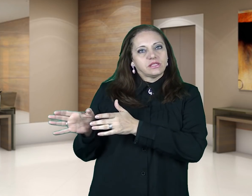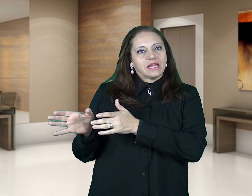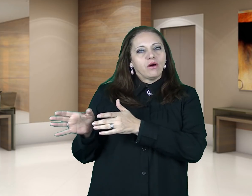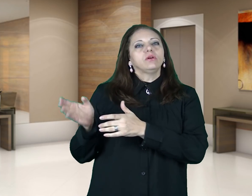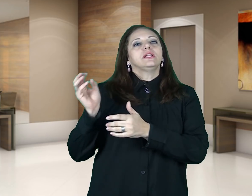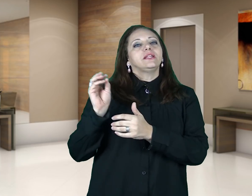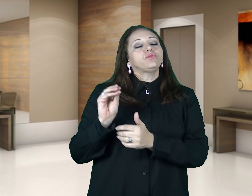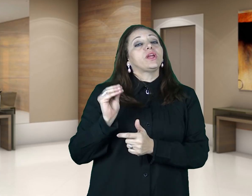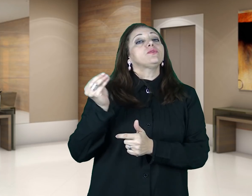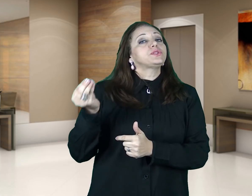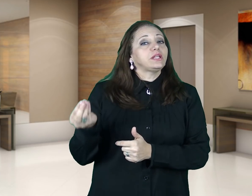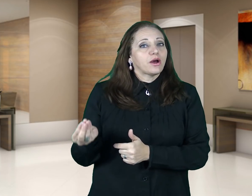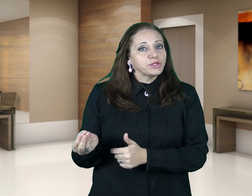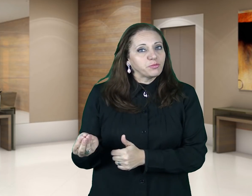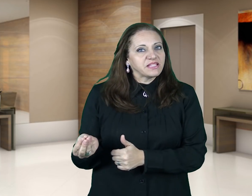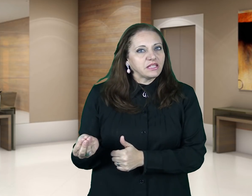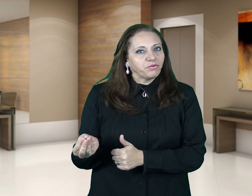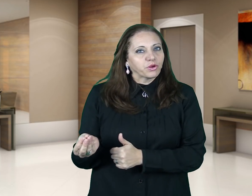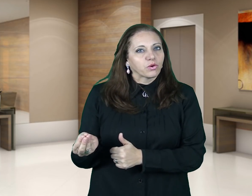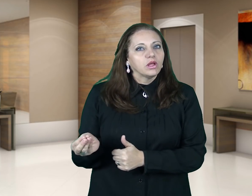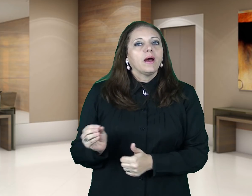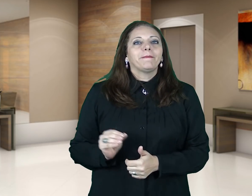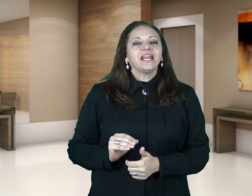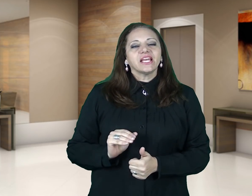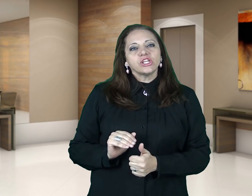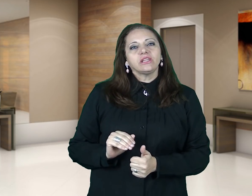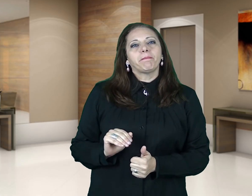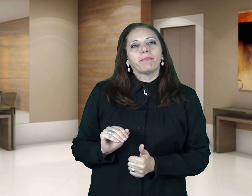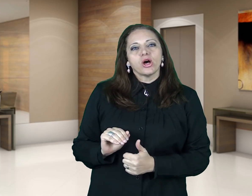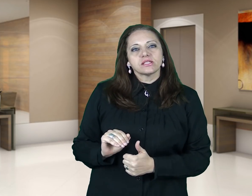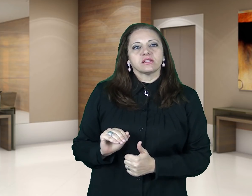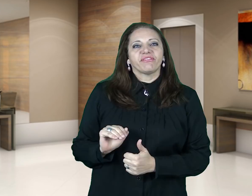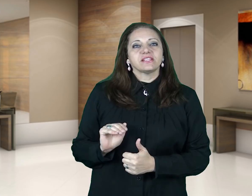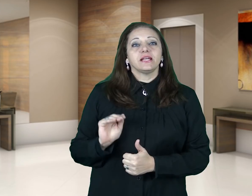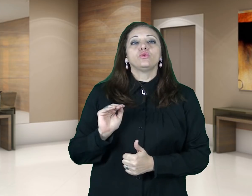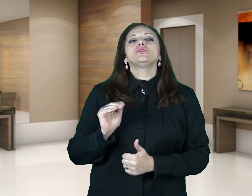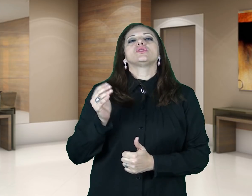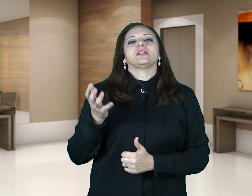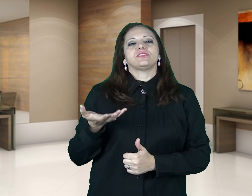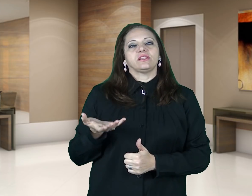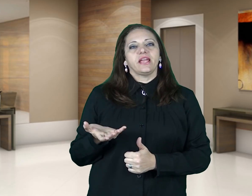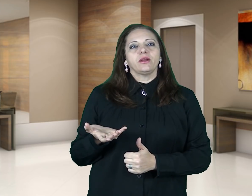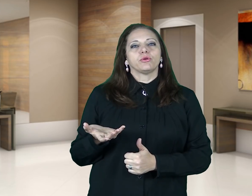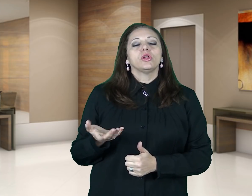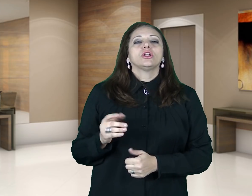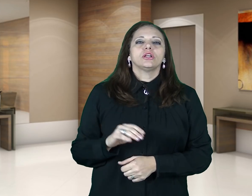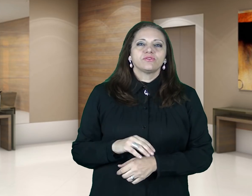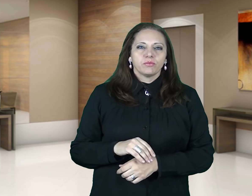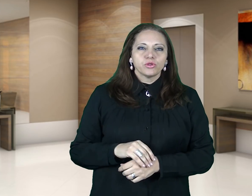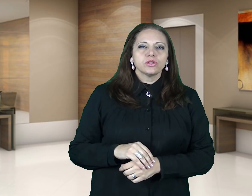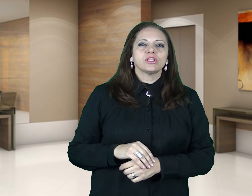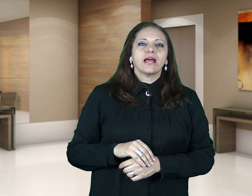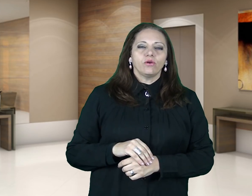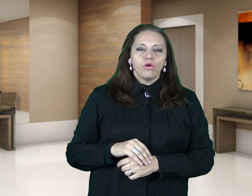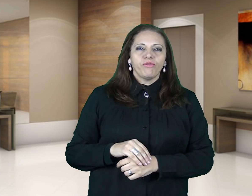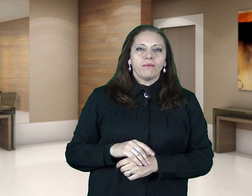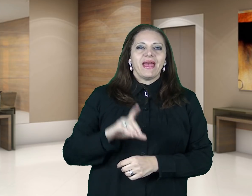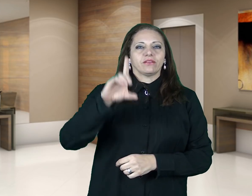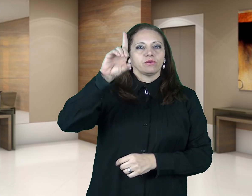língua de sinal, não tem um sinal específico. Para que a gente possa fazer uso desse termo, nós vamos usar o